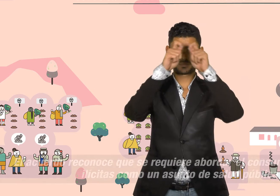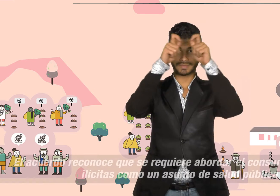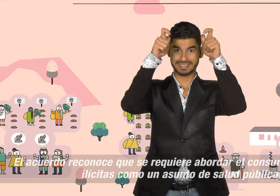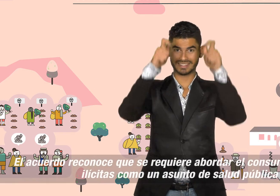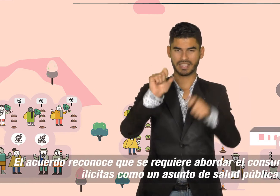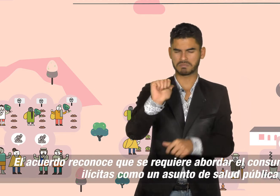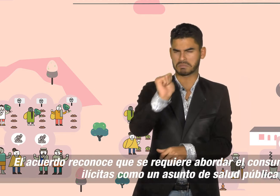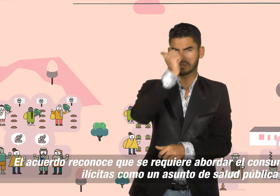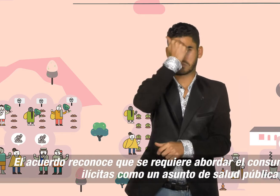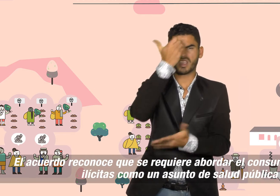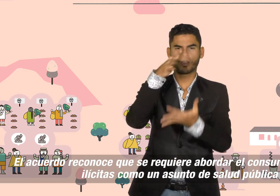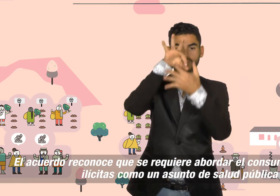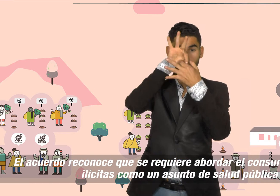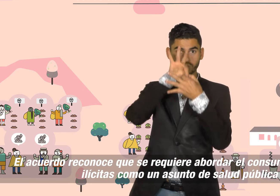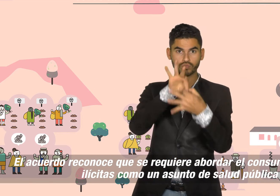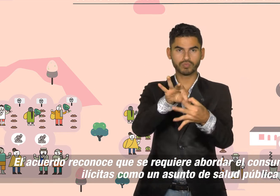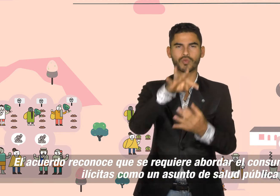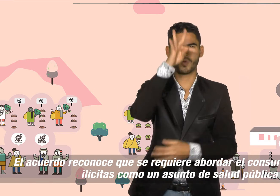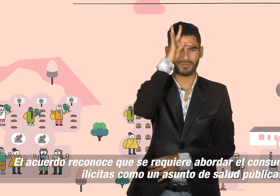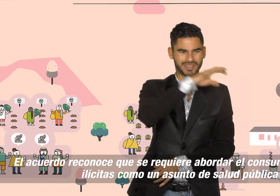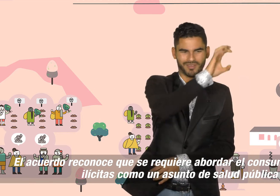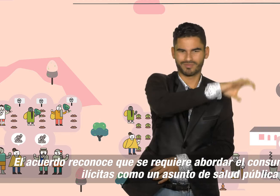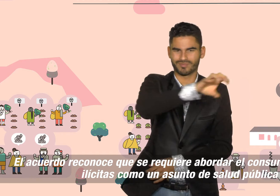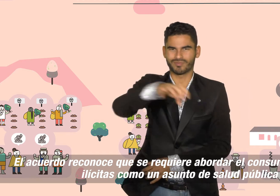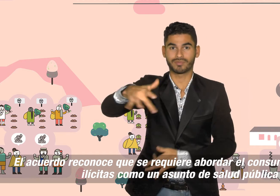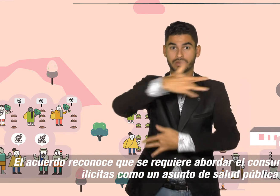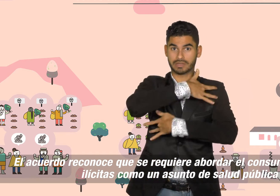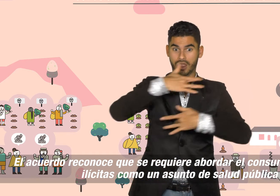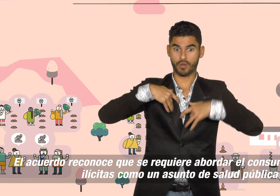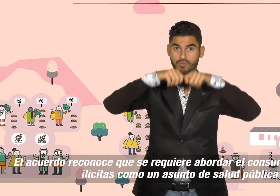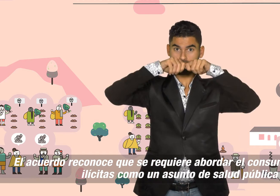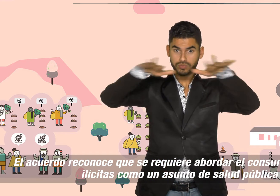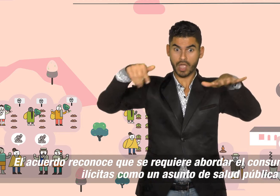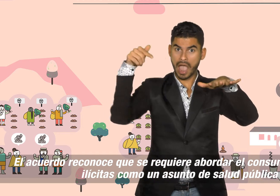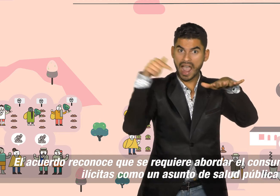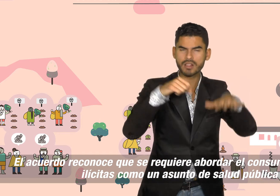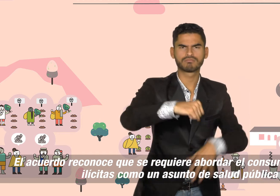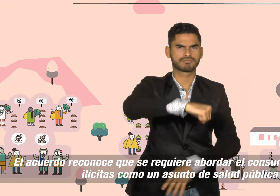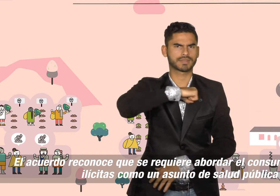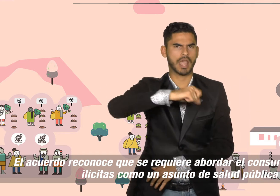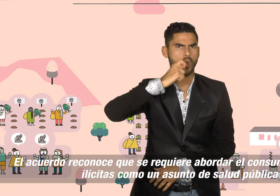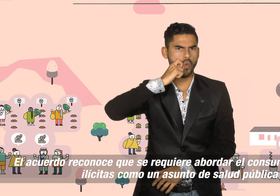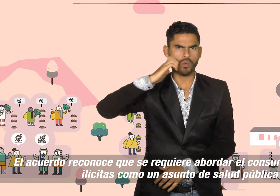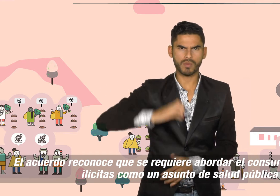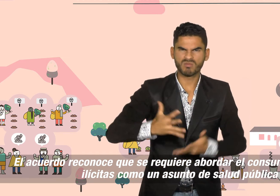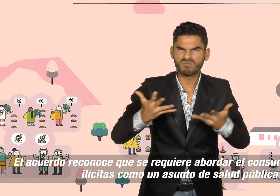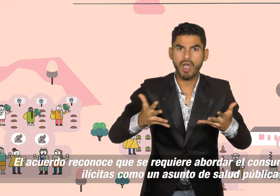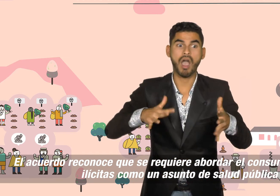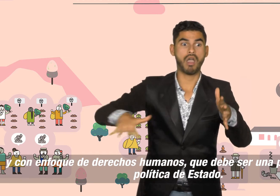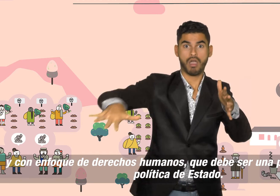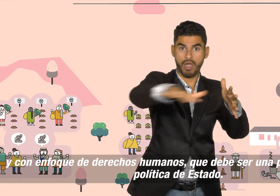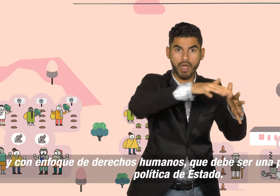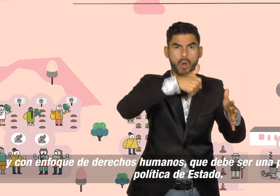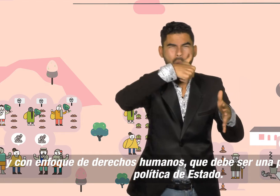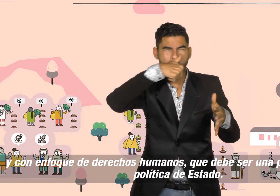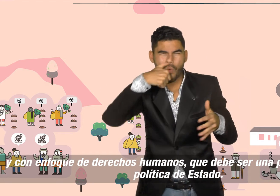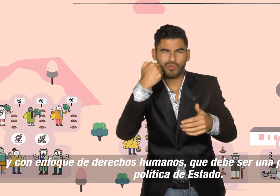El acuerdo reconoce que se requiere abordar el consumo de drogas ilícitas como un asunto de salud pública y con enfoque de derechos